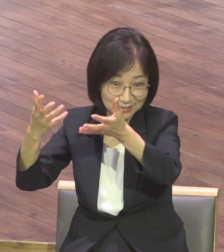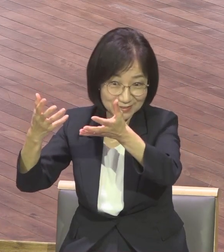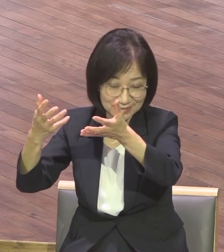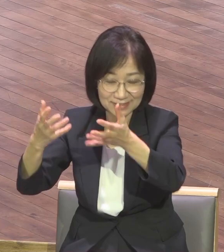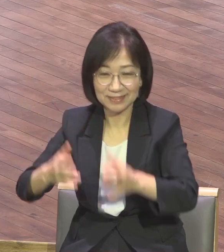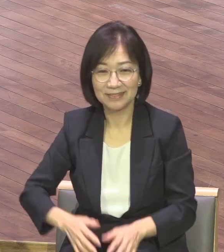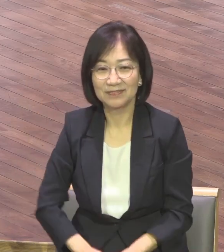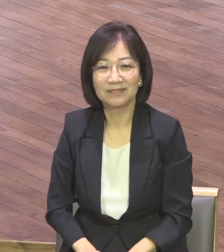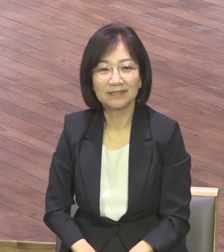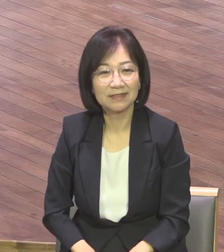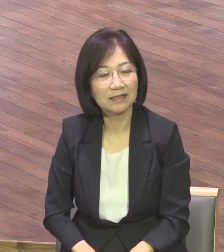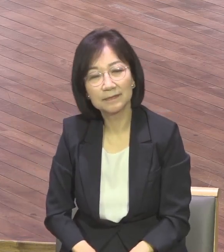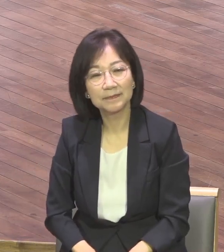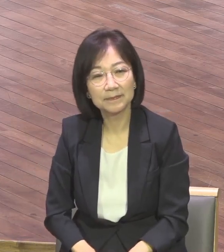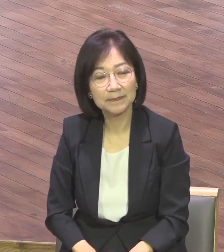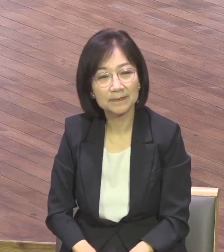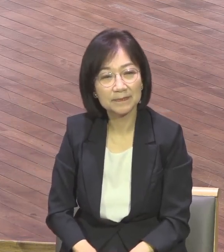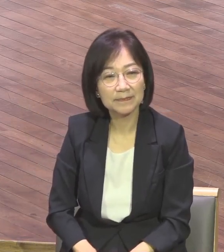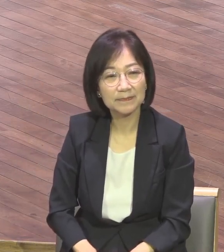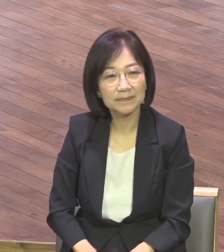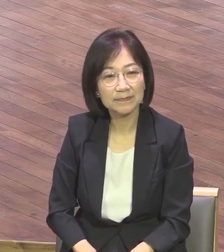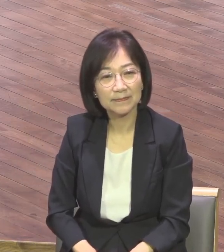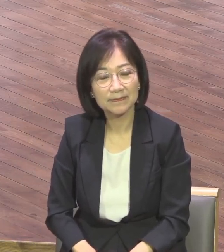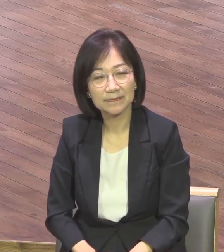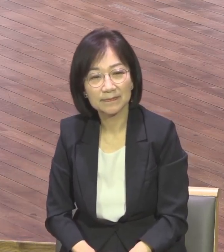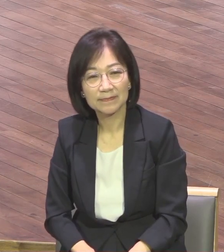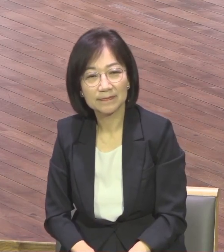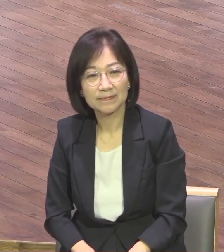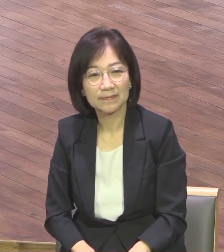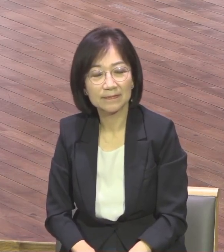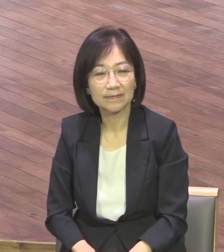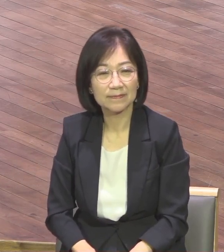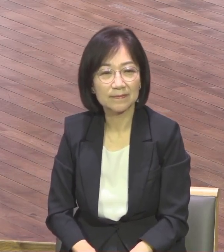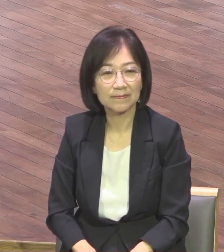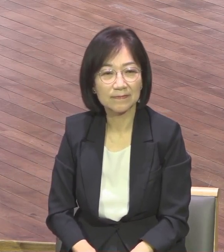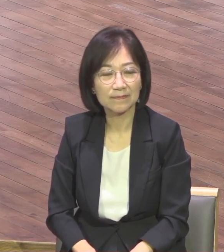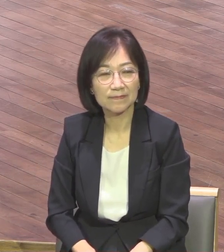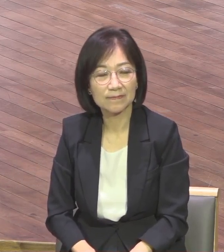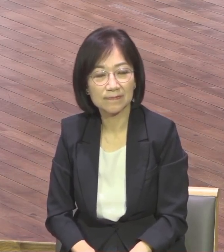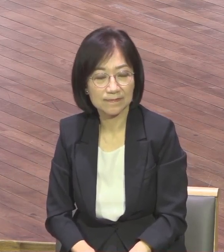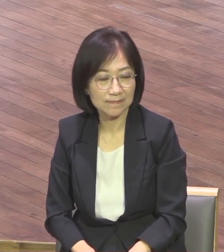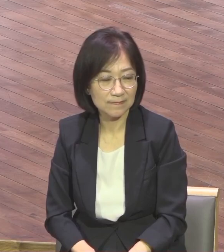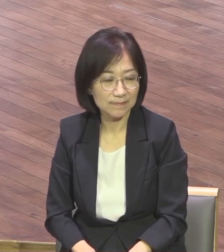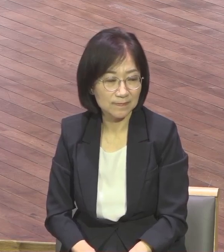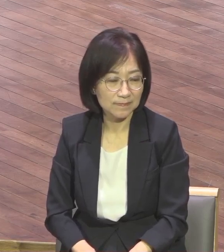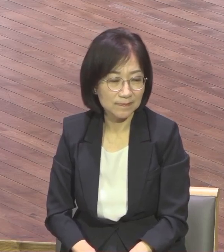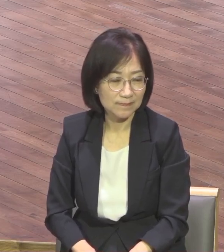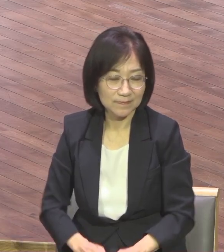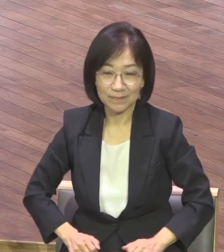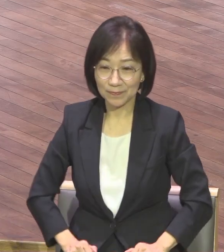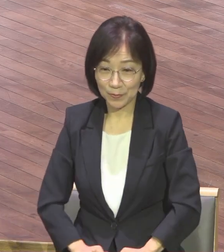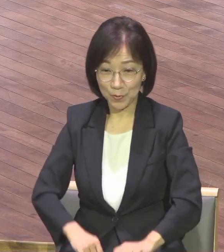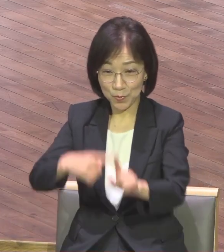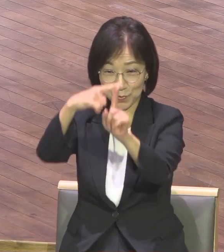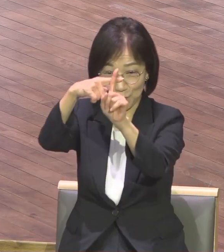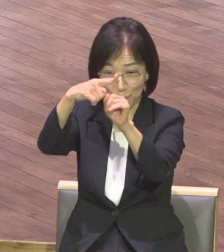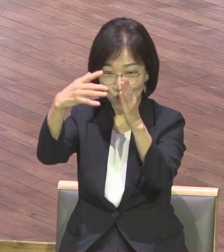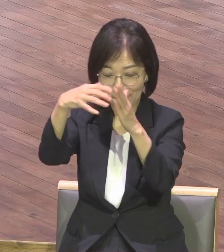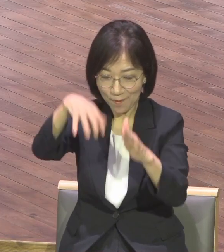되는 겁니다. 그만큼 큰 축복이 없어요. 교회도 항상 기쁨과 감사가 넘쳐야